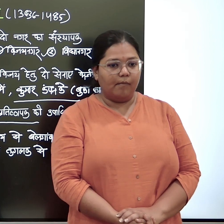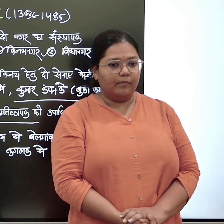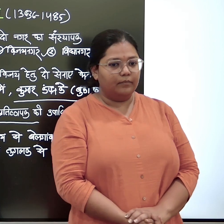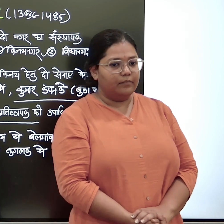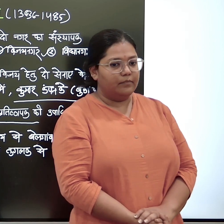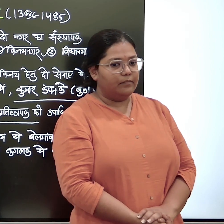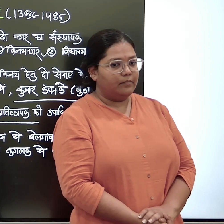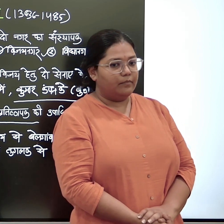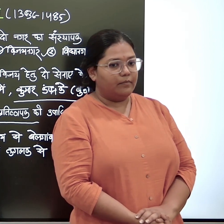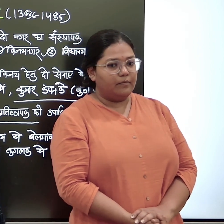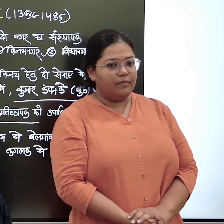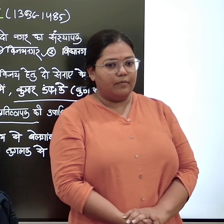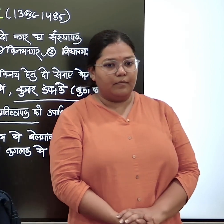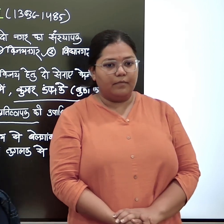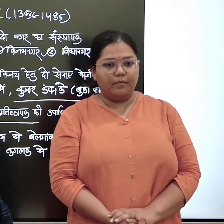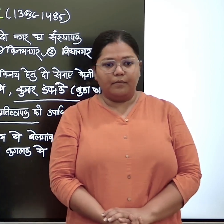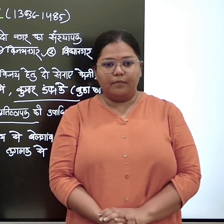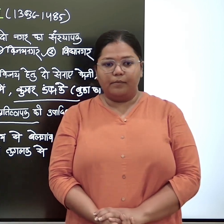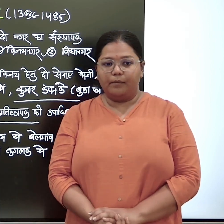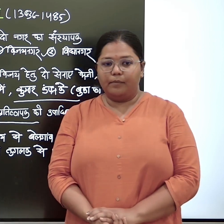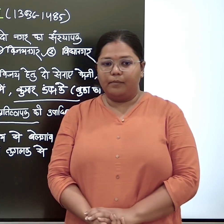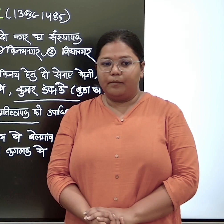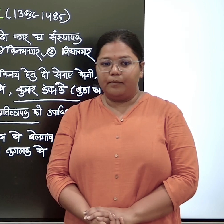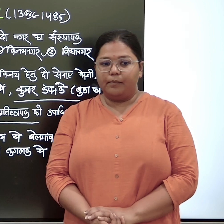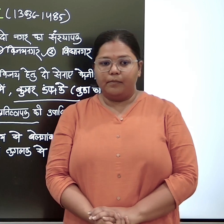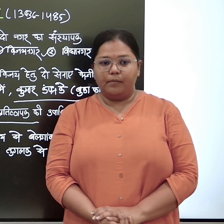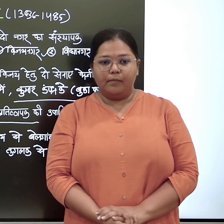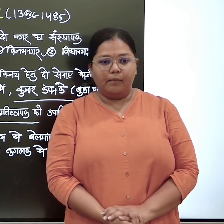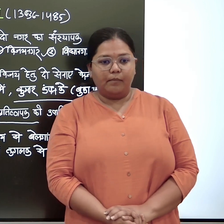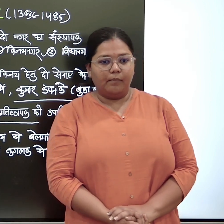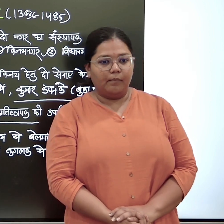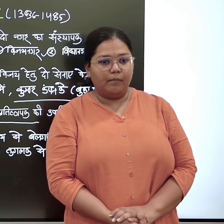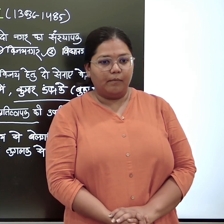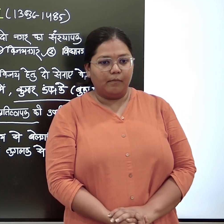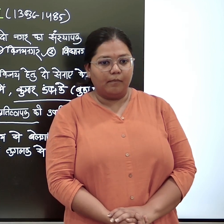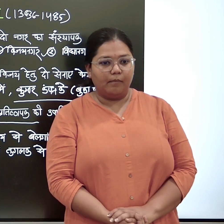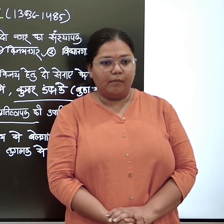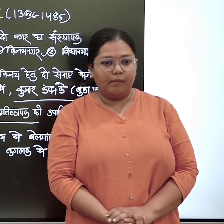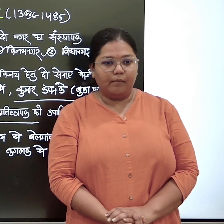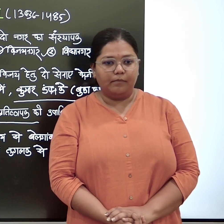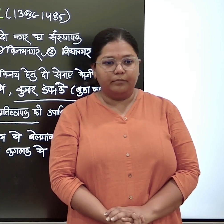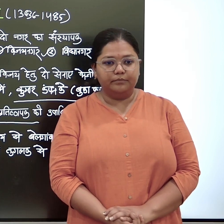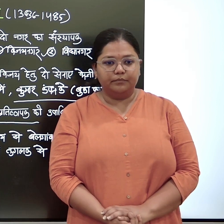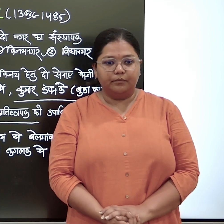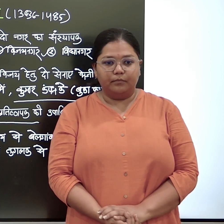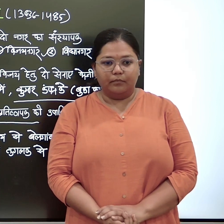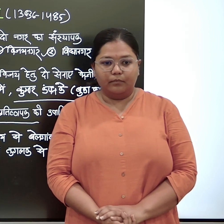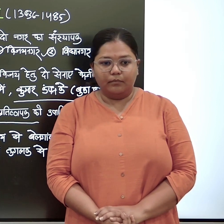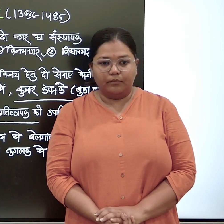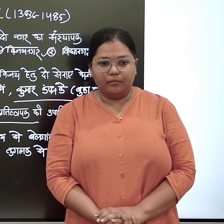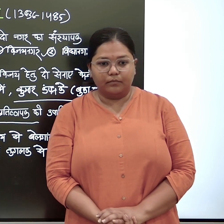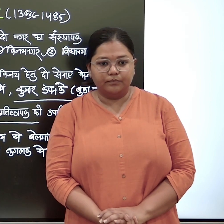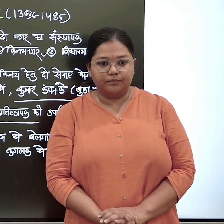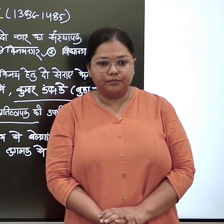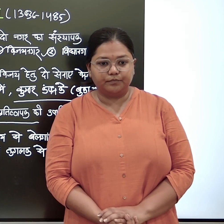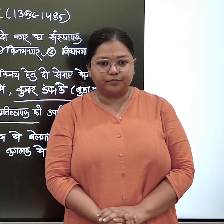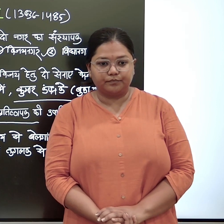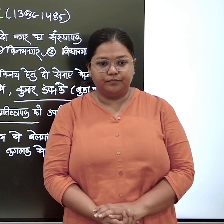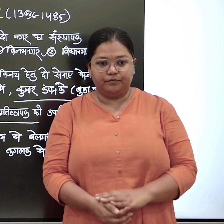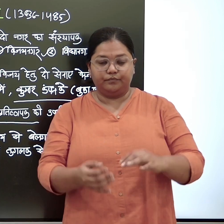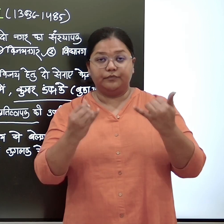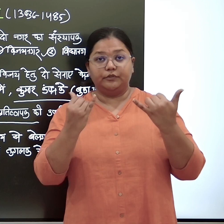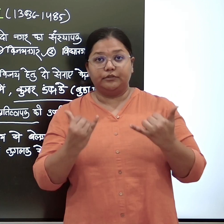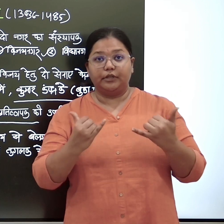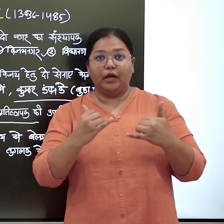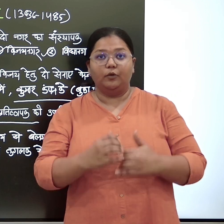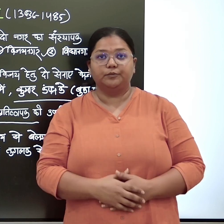ठीक है। हरिहर द्वितीय कौन था? बुक्का का पुत्र। हरिहर द्वितीय कौन था? बुक्का